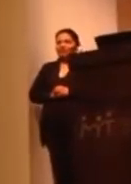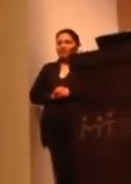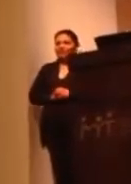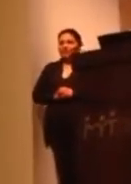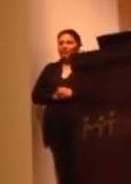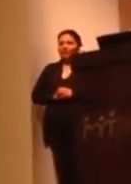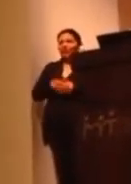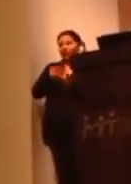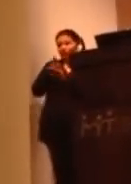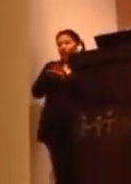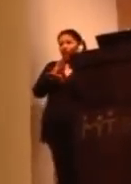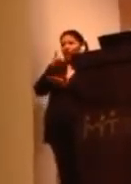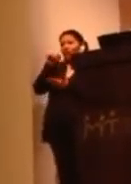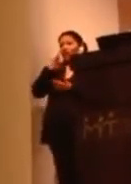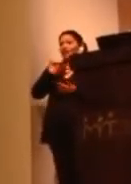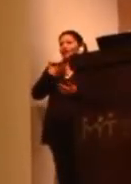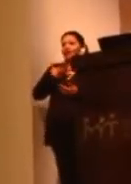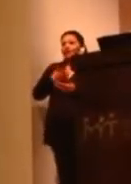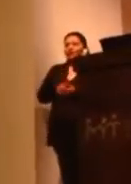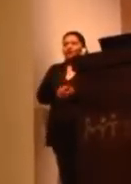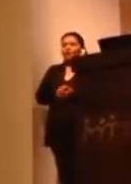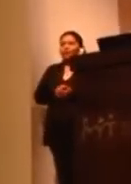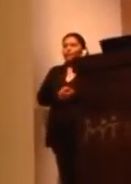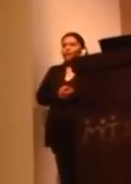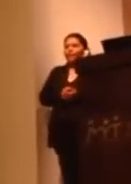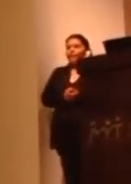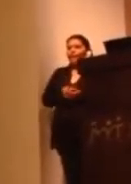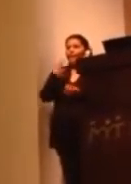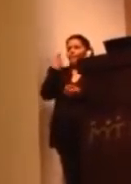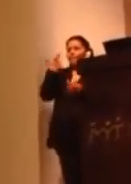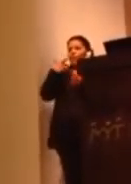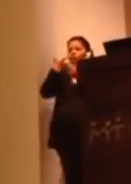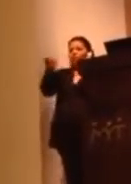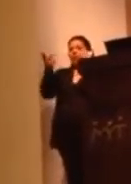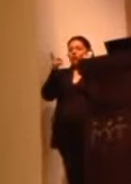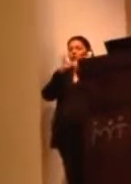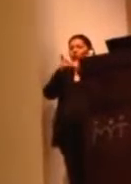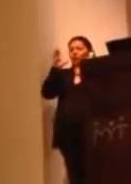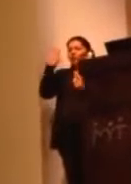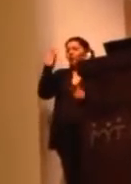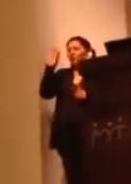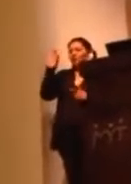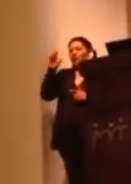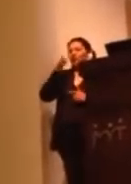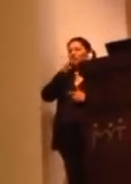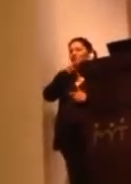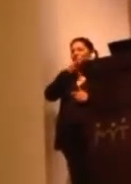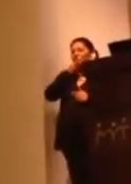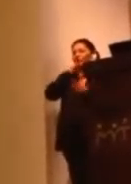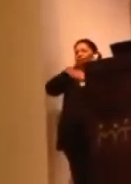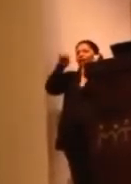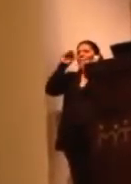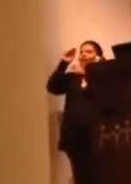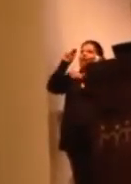Y además de todo tiene un grupo de 40 niños que todos te demandan.